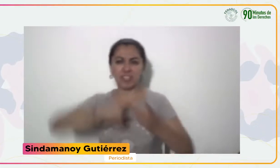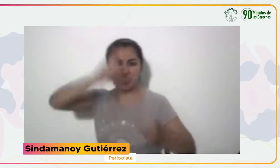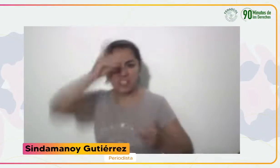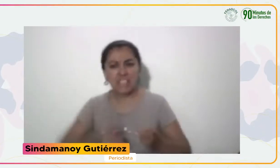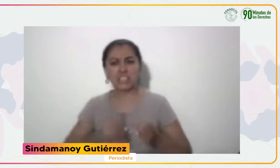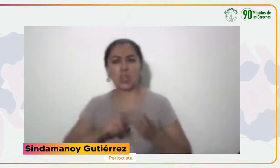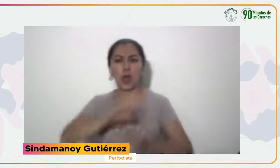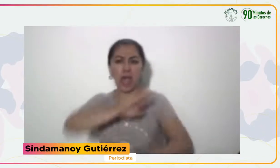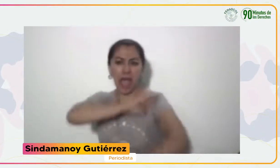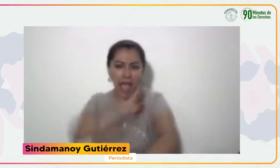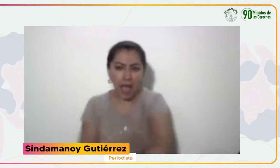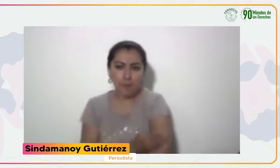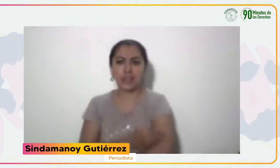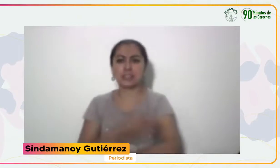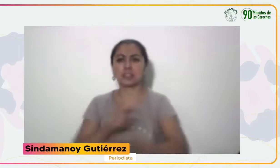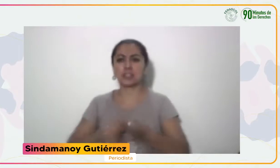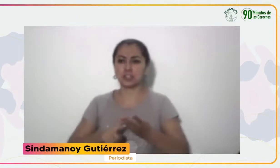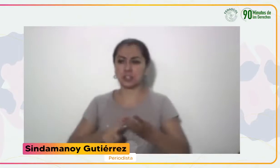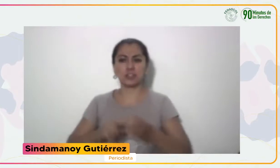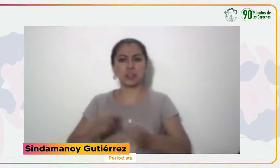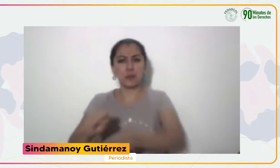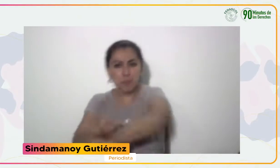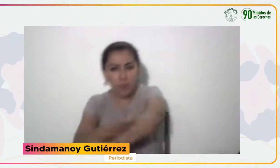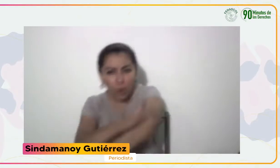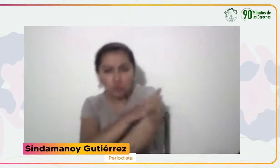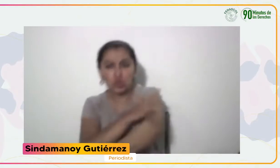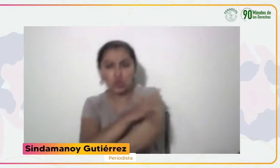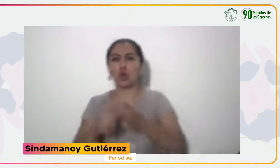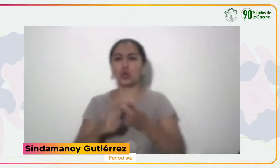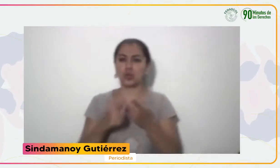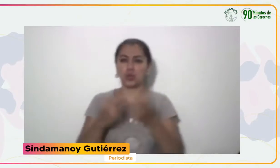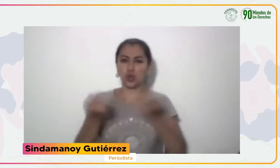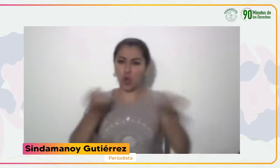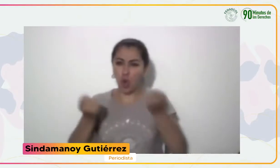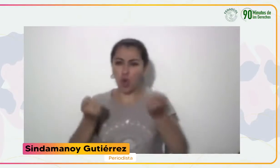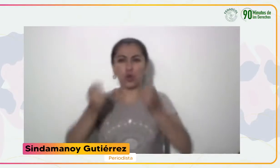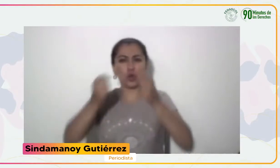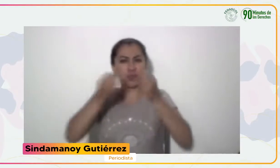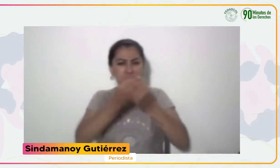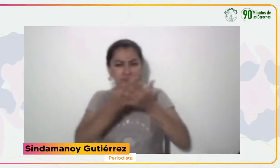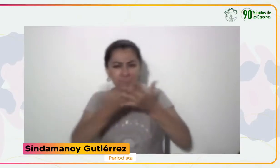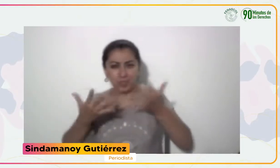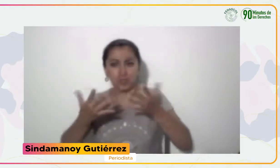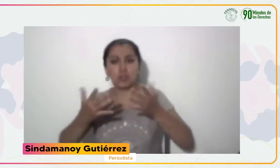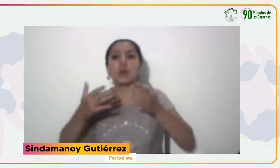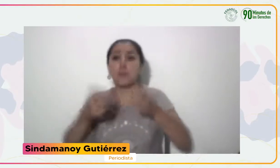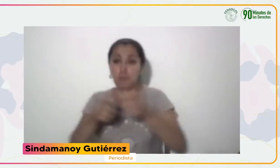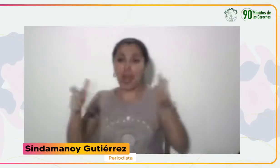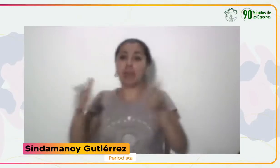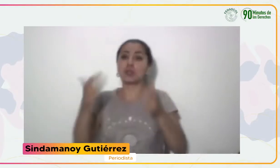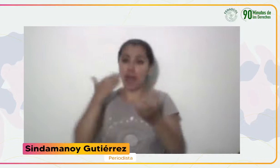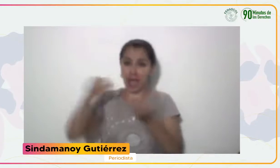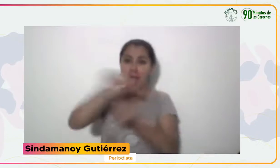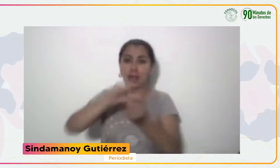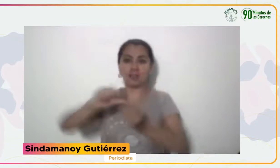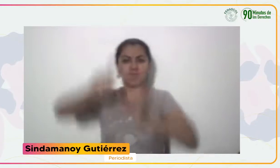este contexto actual y viendo que, bueno, las mujeres son capaces, las mujeres se pueden empoderar,